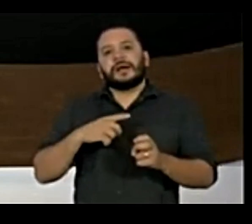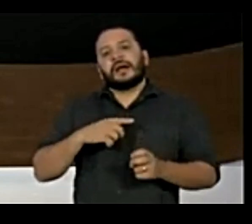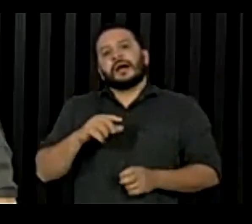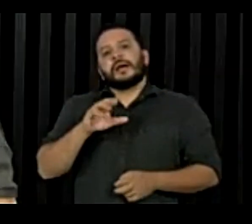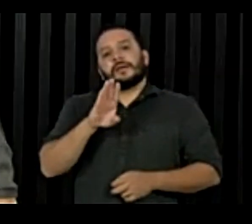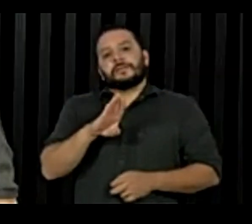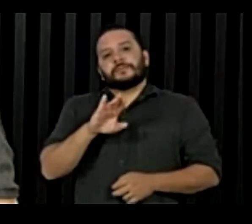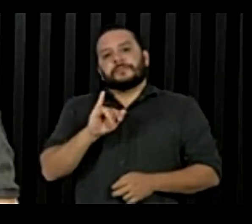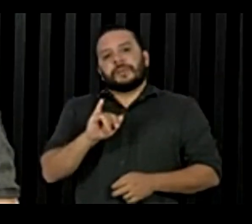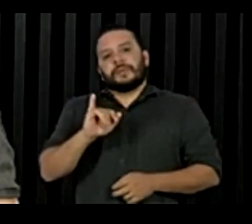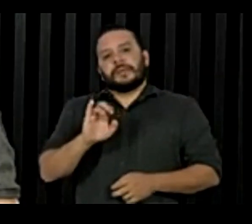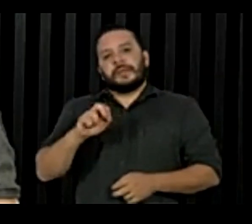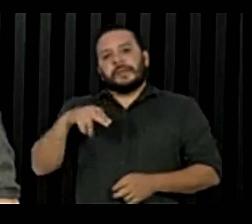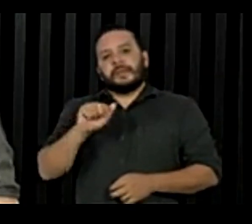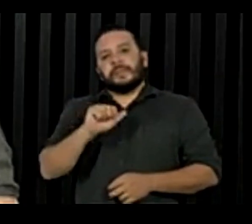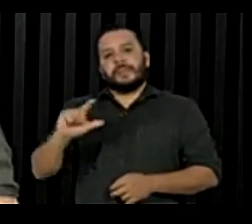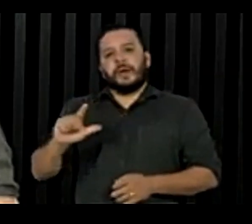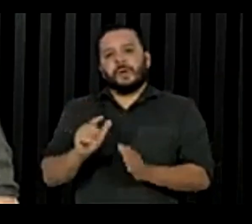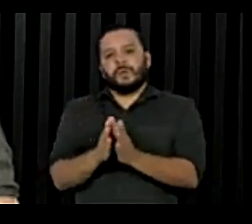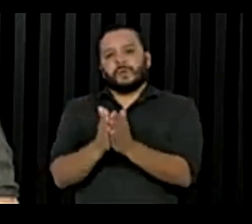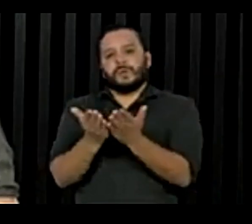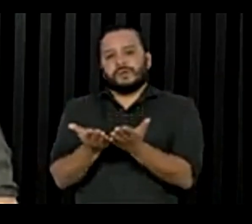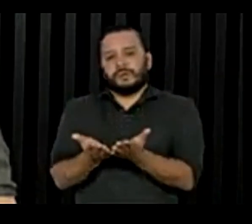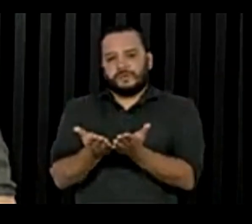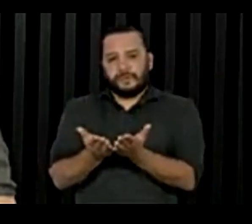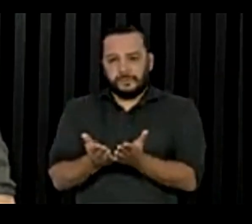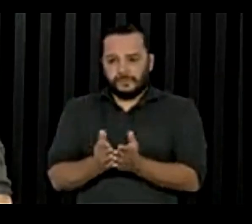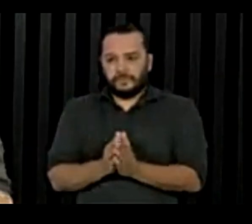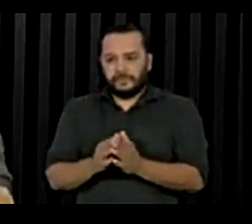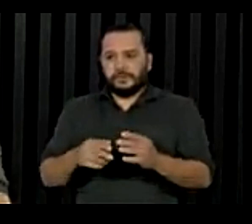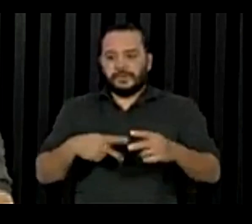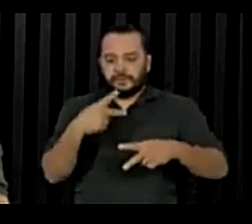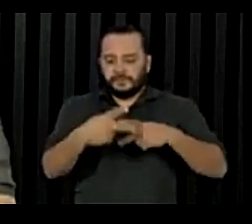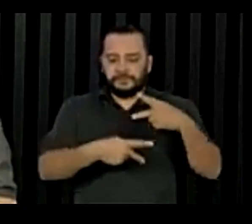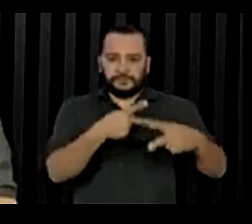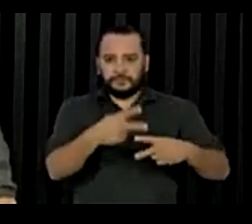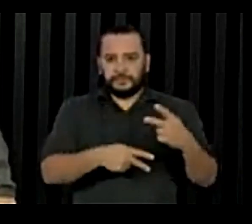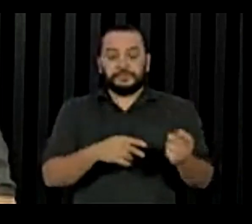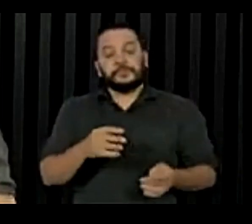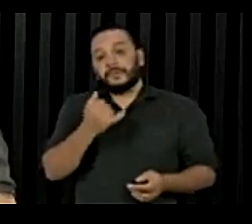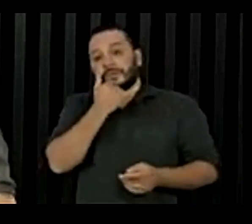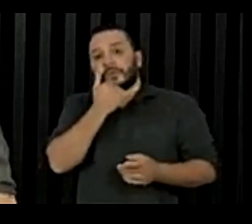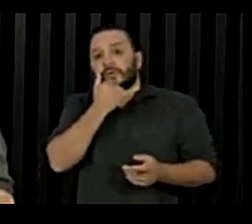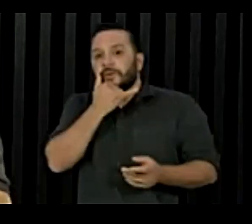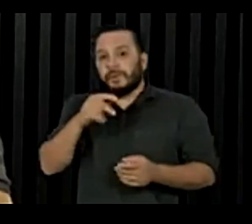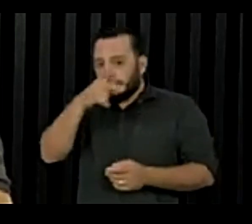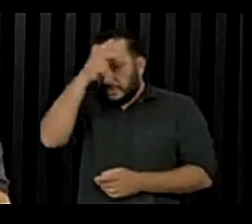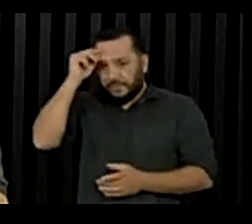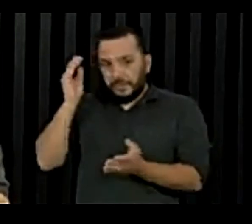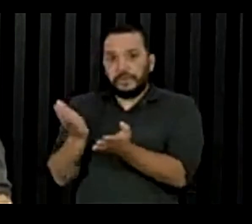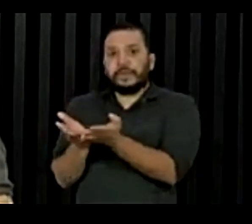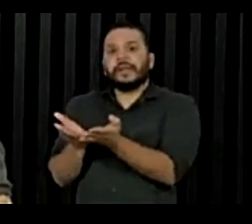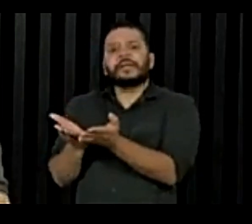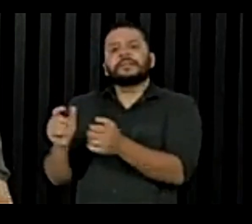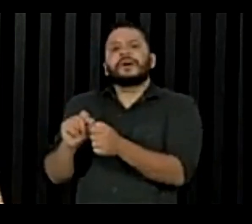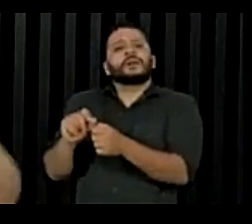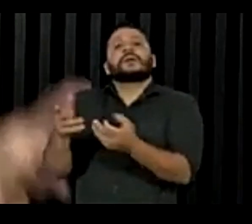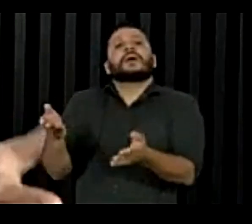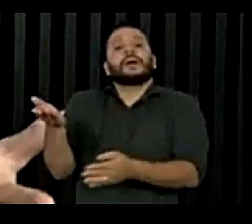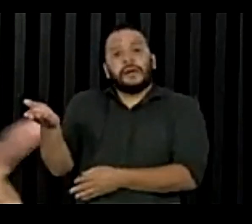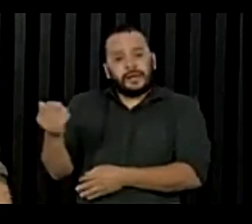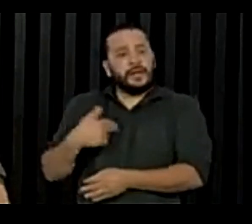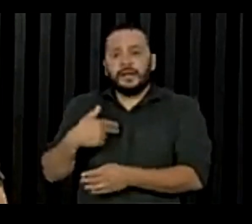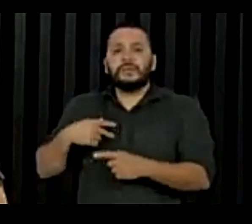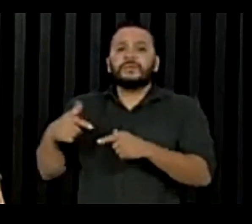Isso. Sobre o que o Crivella faz no Rio de Janeiro, eu queria saber o que ele faz, porque desde que ele assumiu, ninguém sabe o que